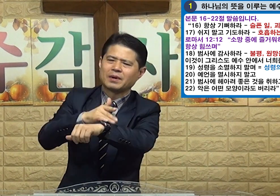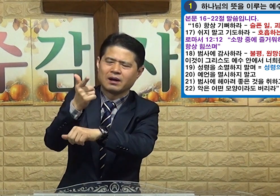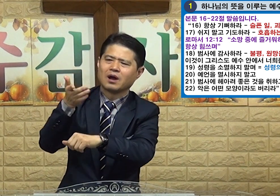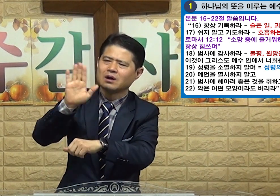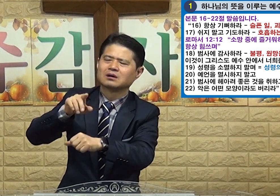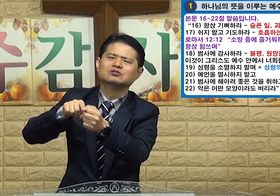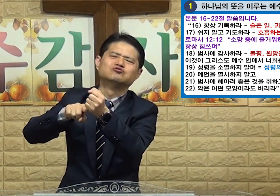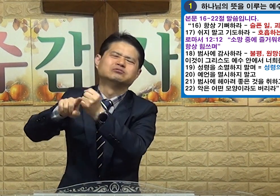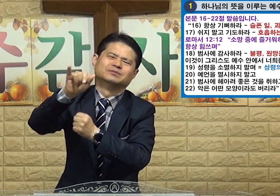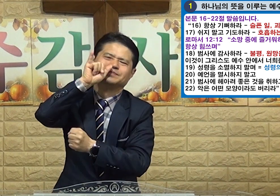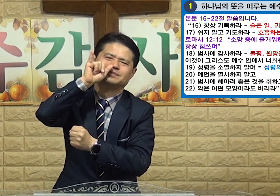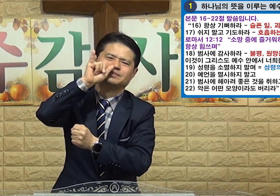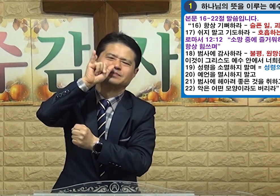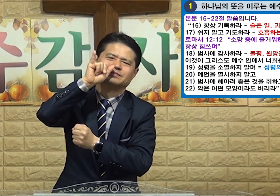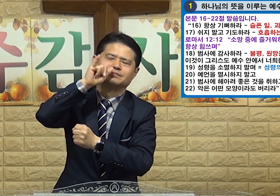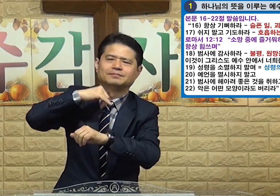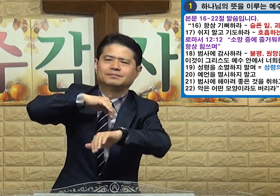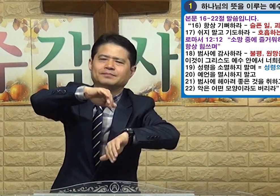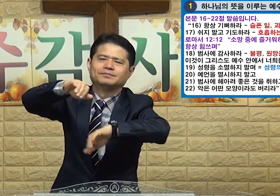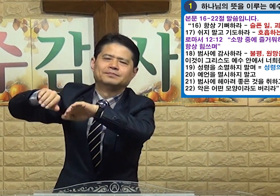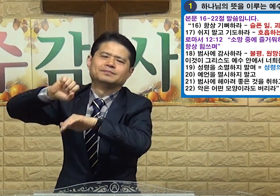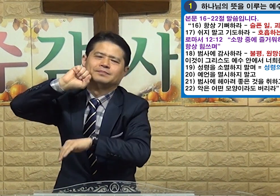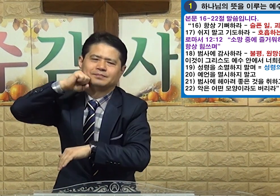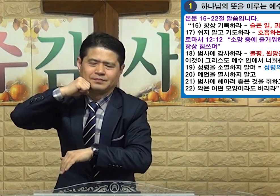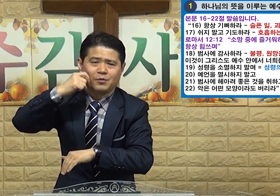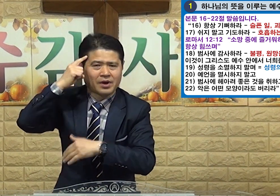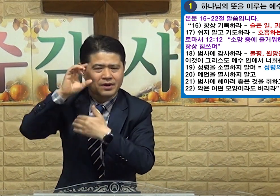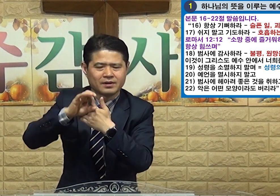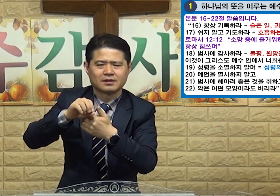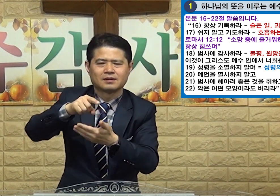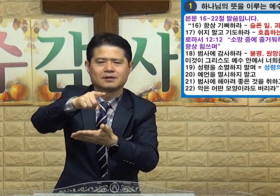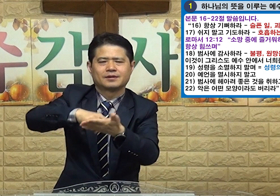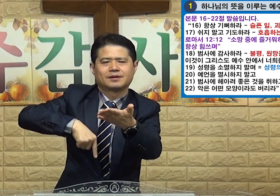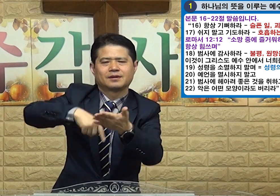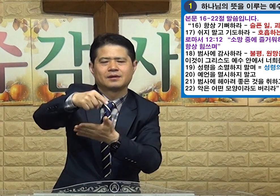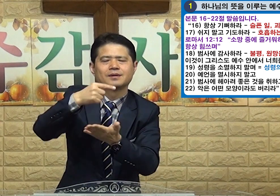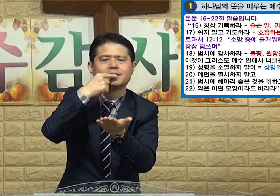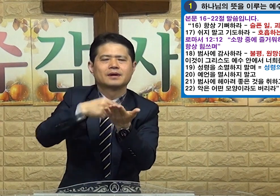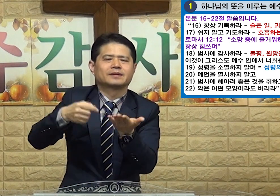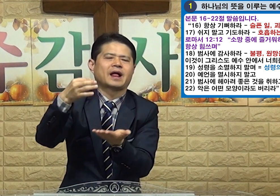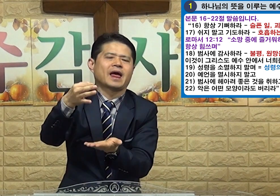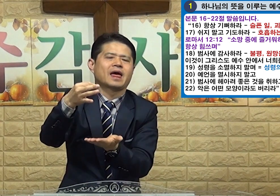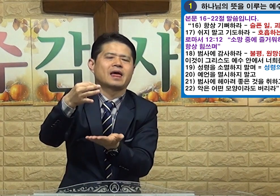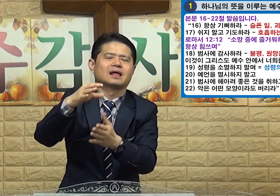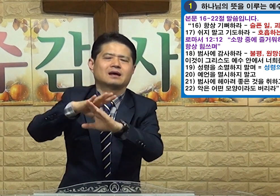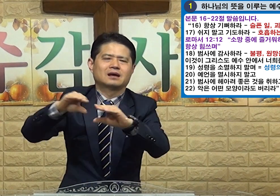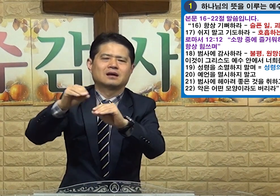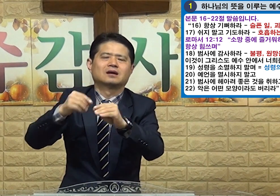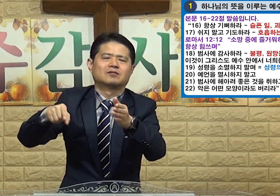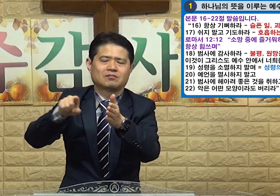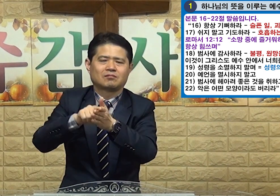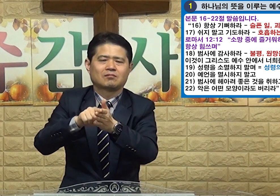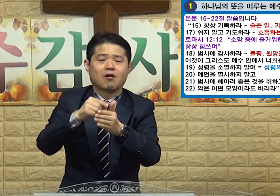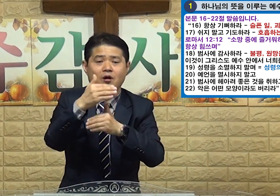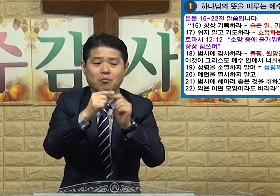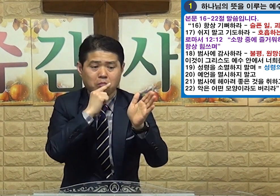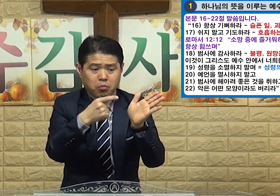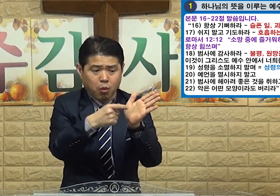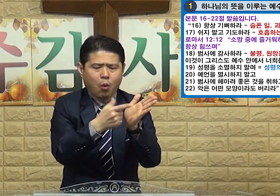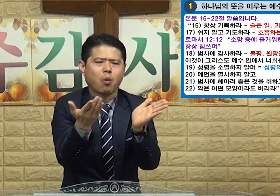이것을 보면 다 뜻이 있을 것입니다. 우리가 계획하기보다는 그 피해를 해결하기